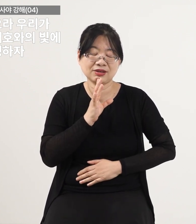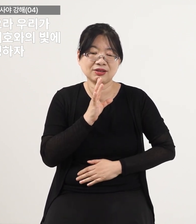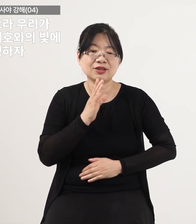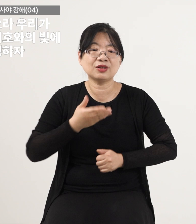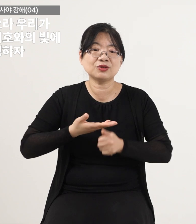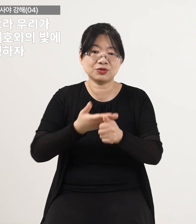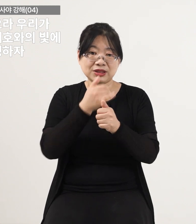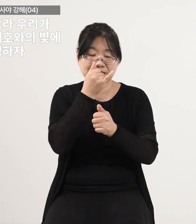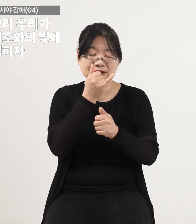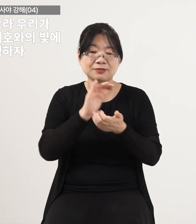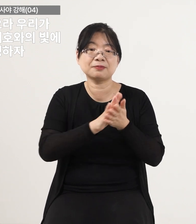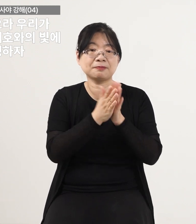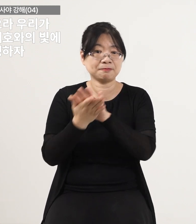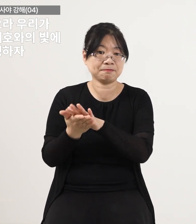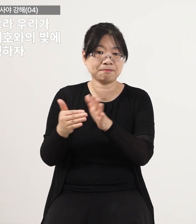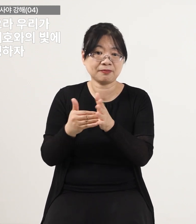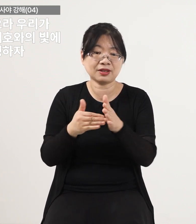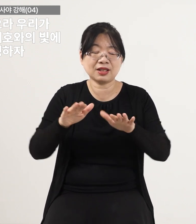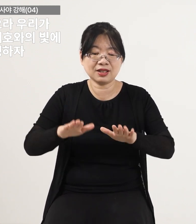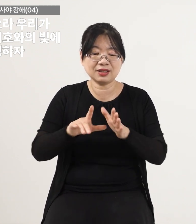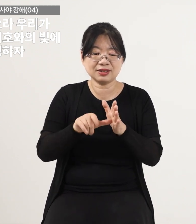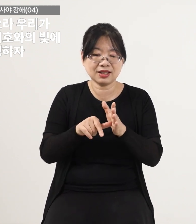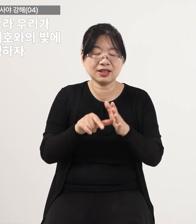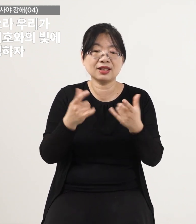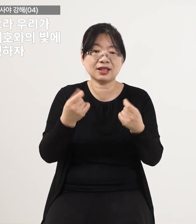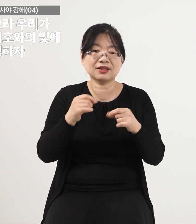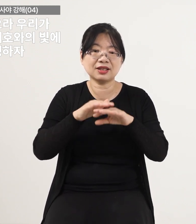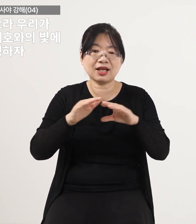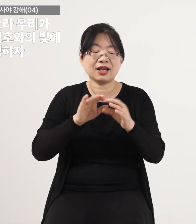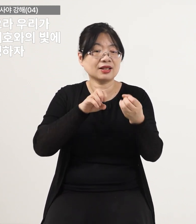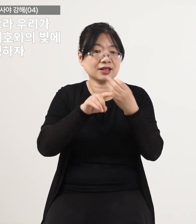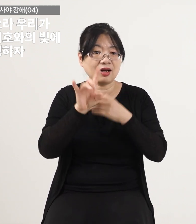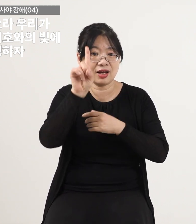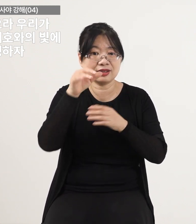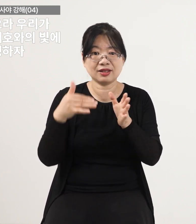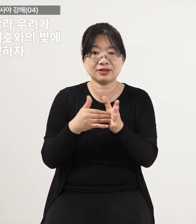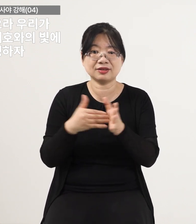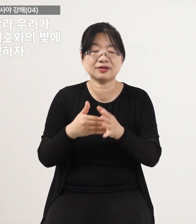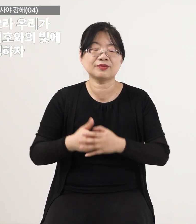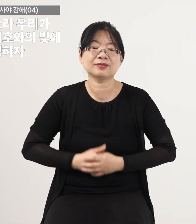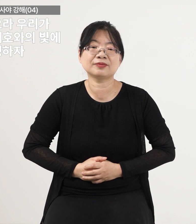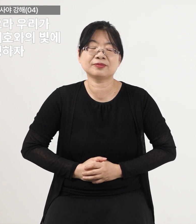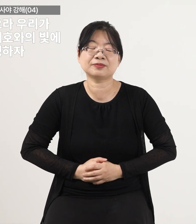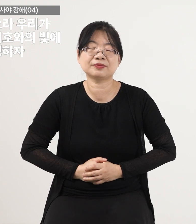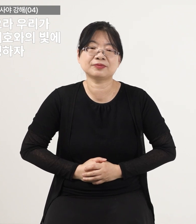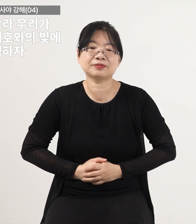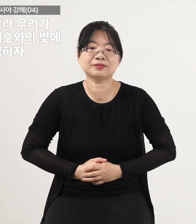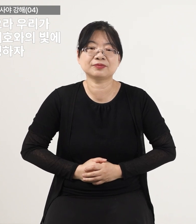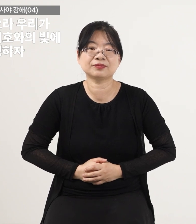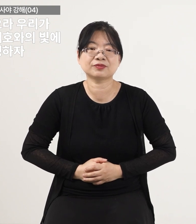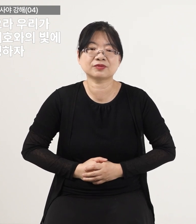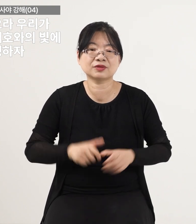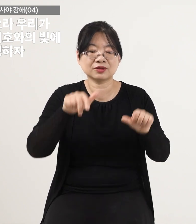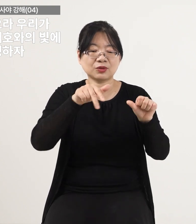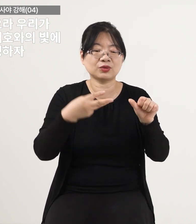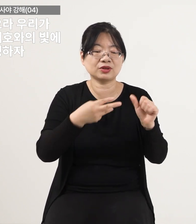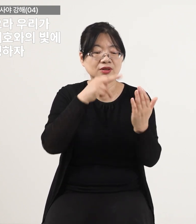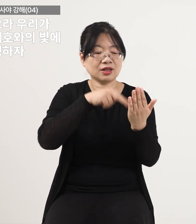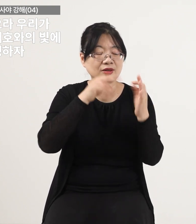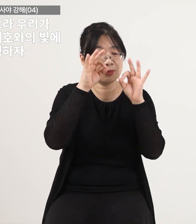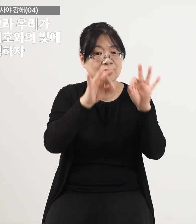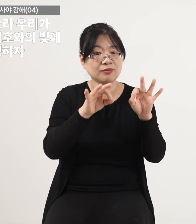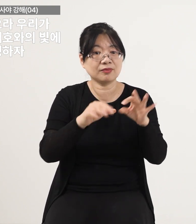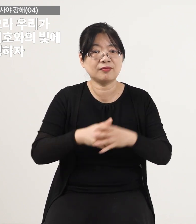가져다주는 변화입니다. 이 시대는 그 해답밖에 없어요. 자, 그런데 이제 5절로 넘어가